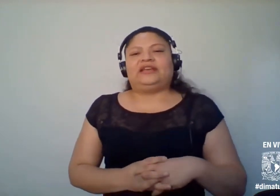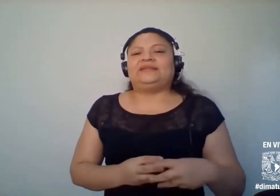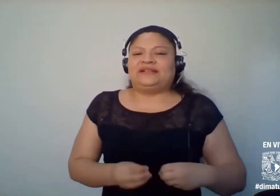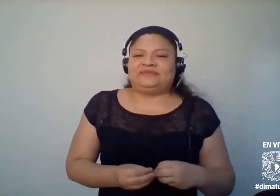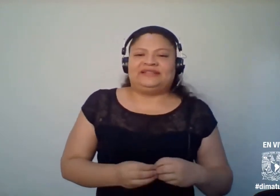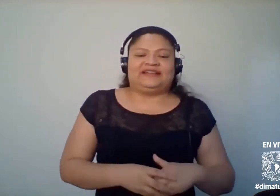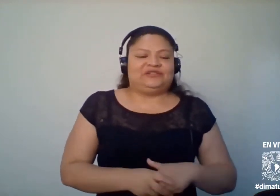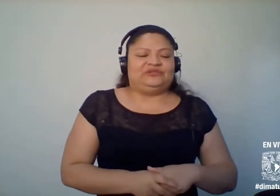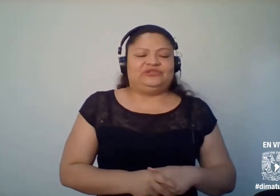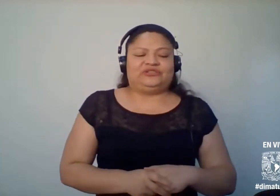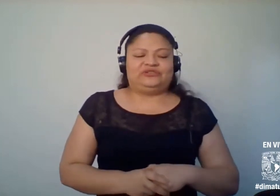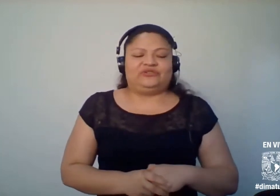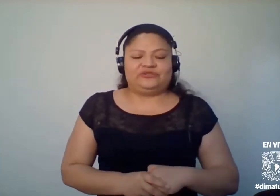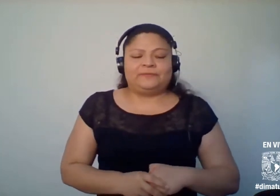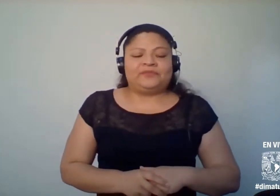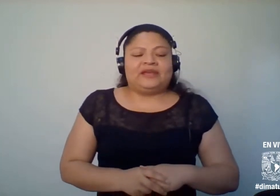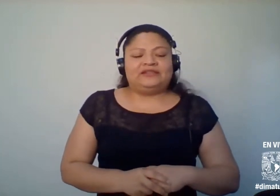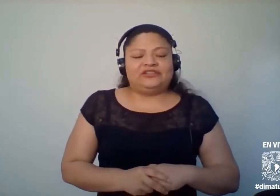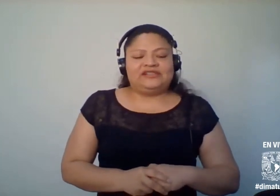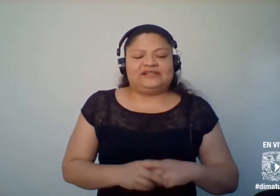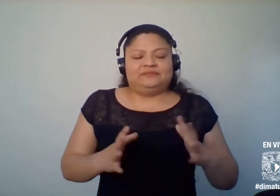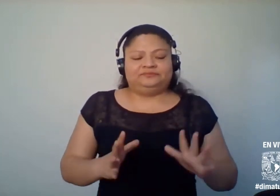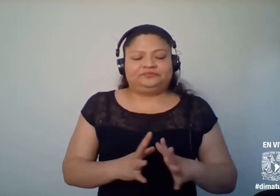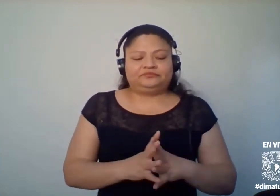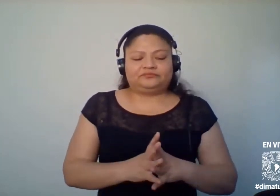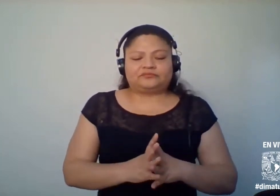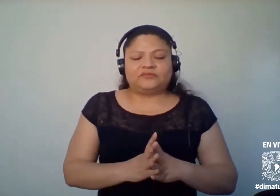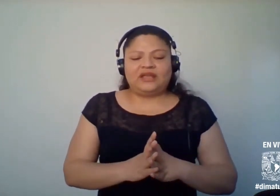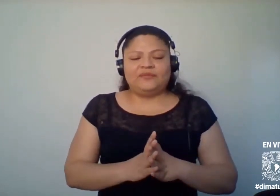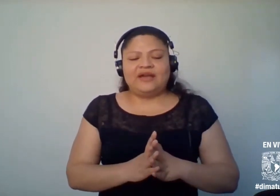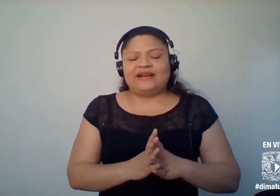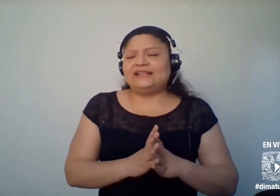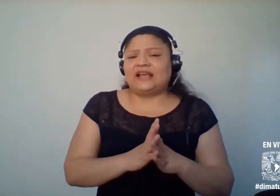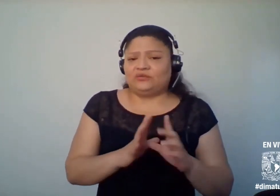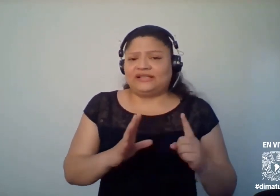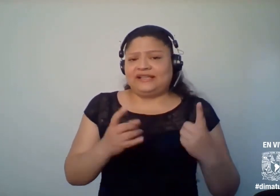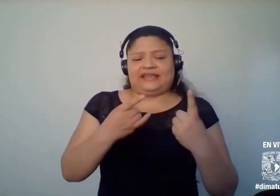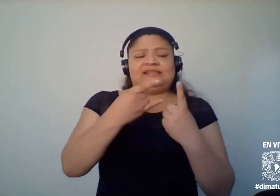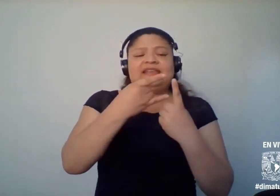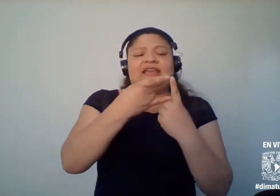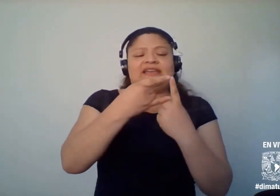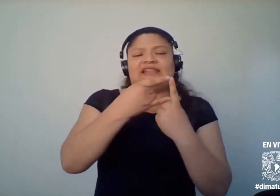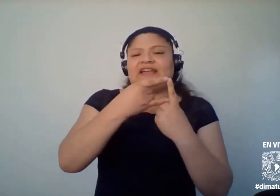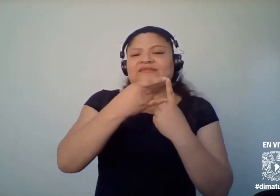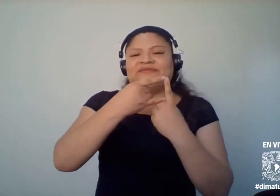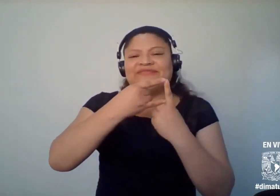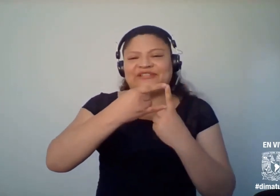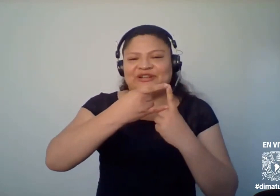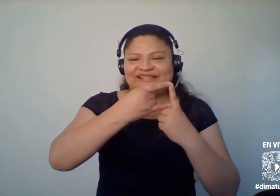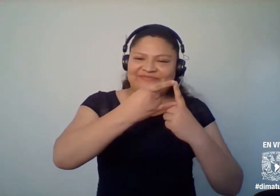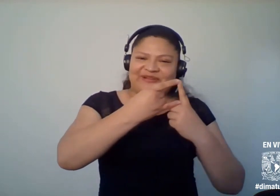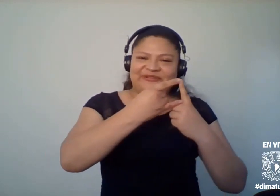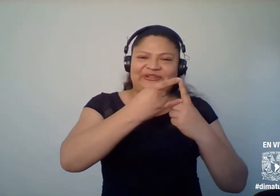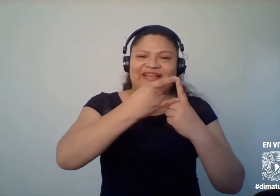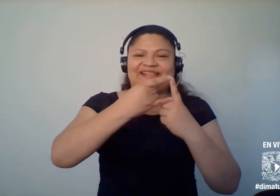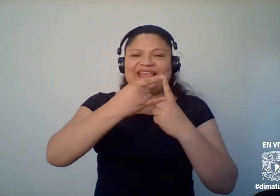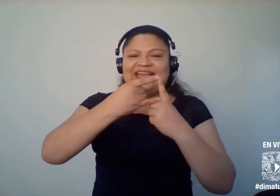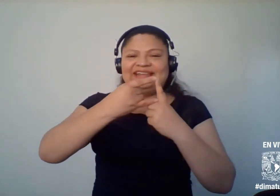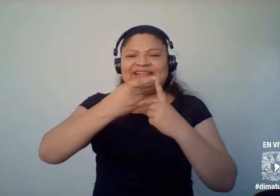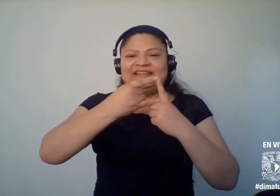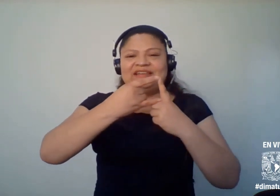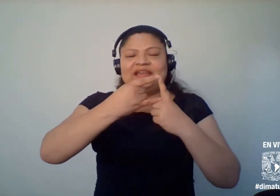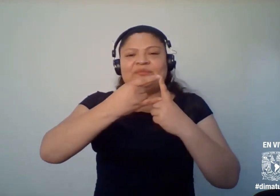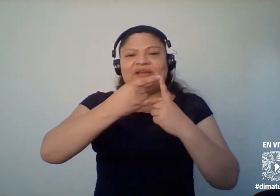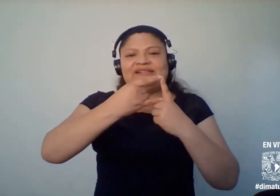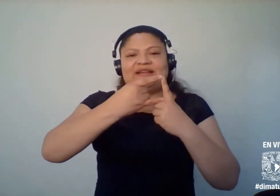mejor en matemáticas con los chicos sordos. Entonces, voy a hablarles de algunas señas. Esta, si yo les pregunto qué seña